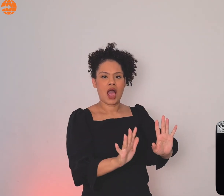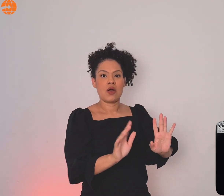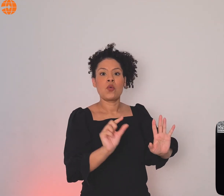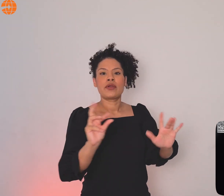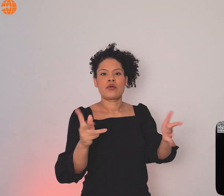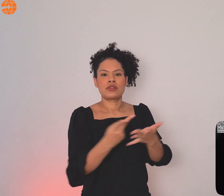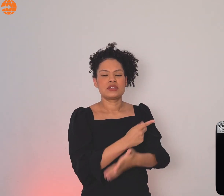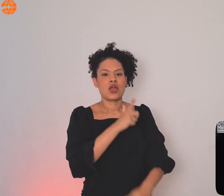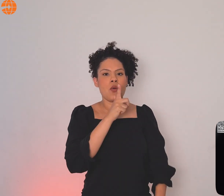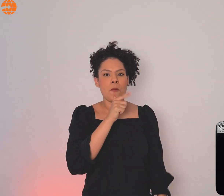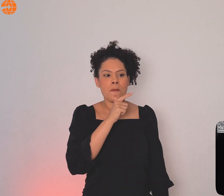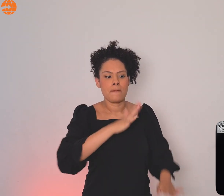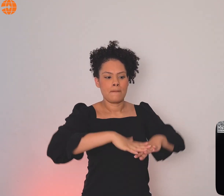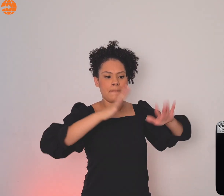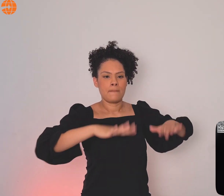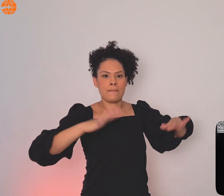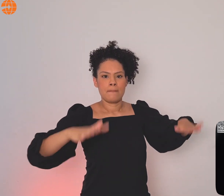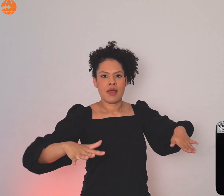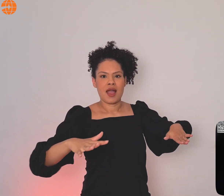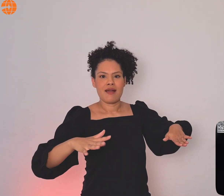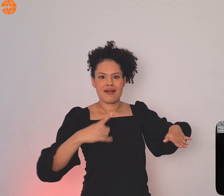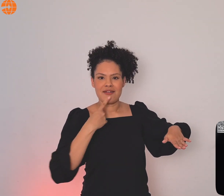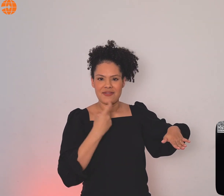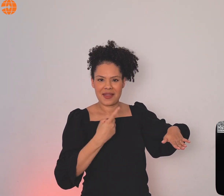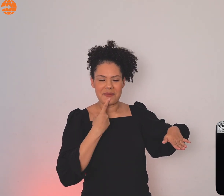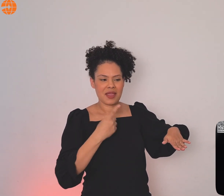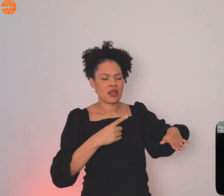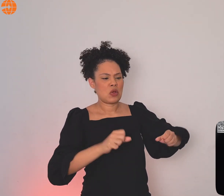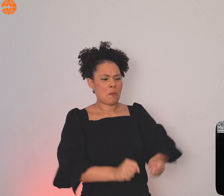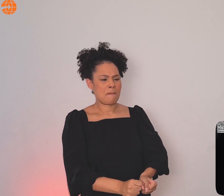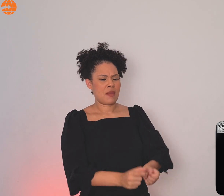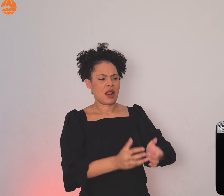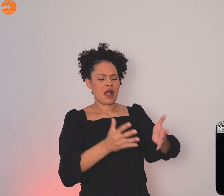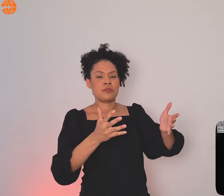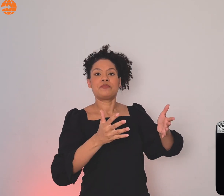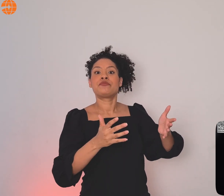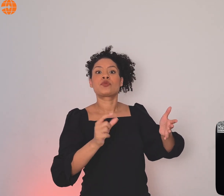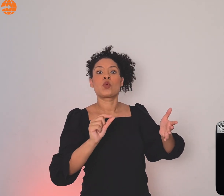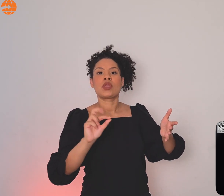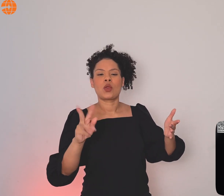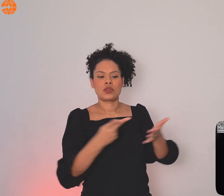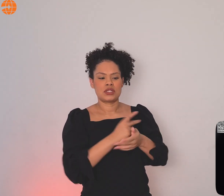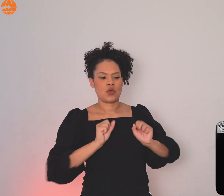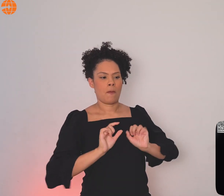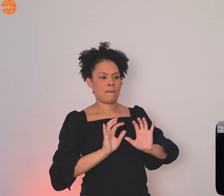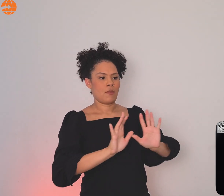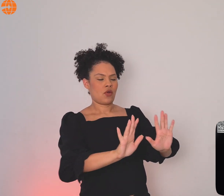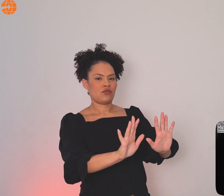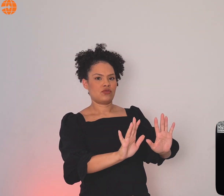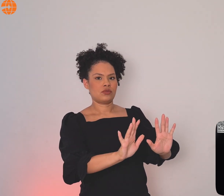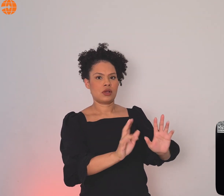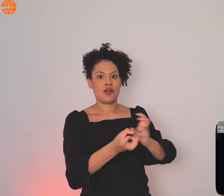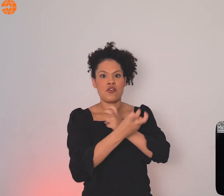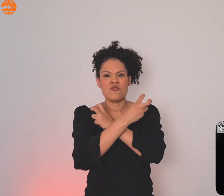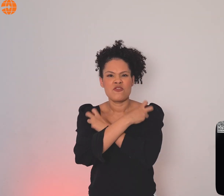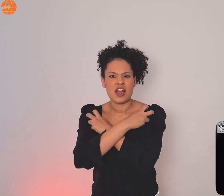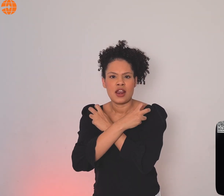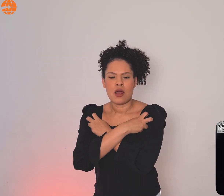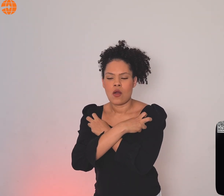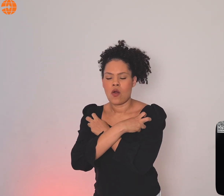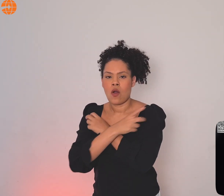Vermelho, o coração do Faraó, que estava enfraquecido, ele transformou a sua fraqueza em